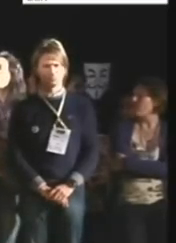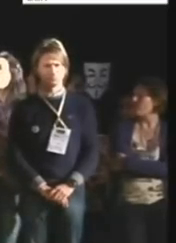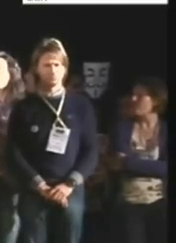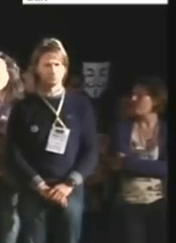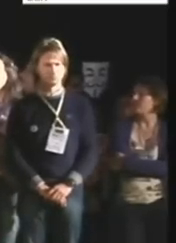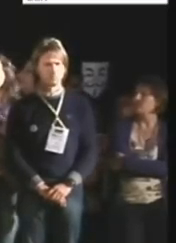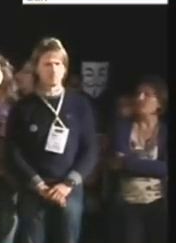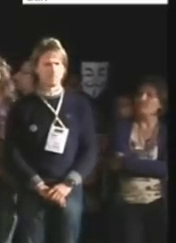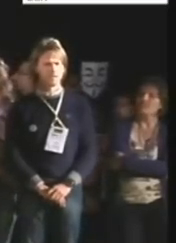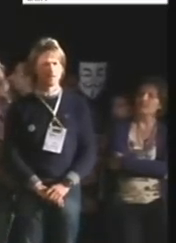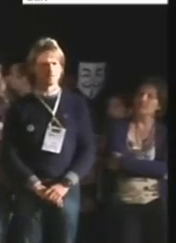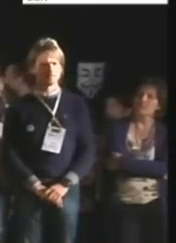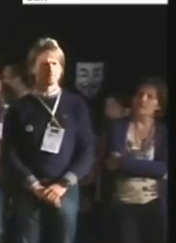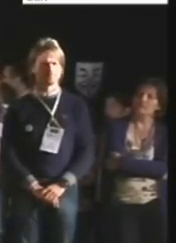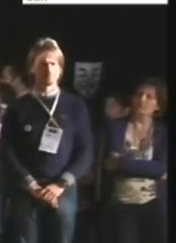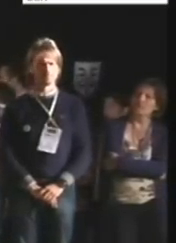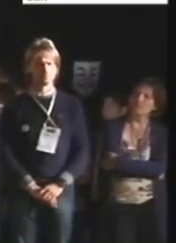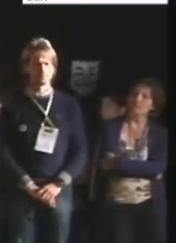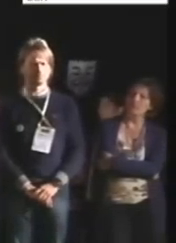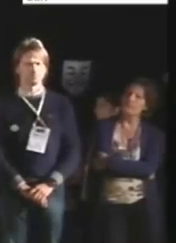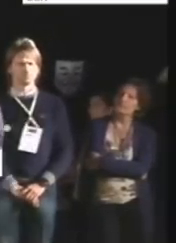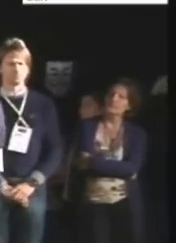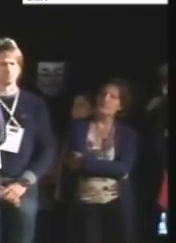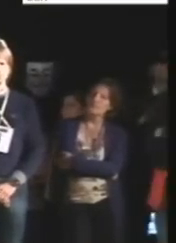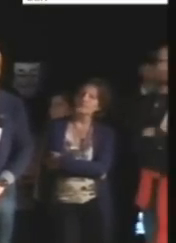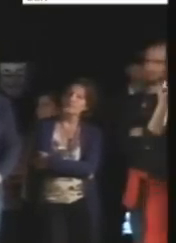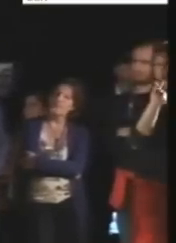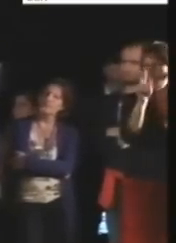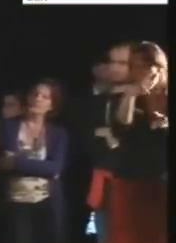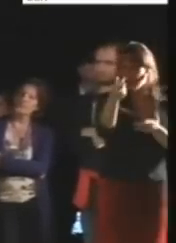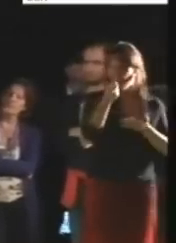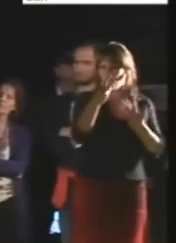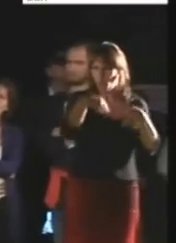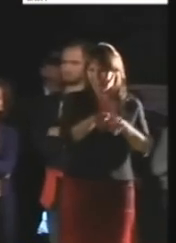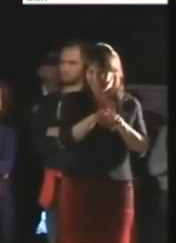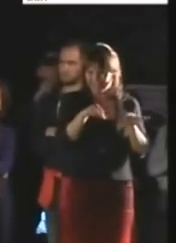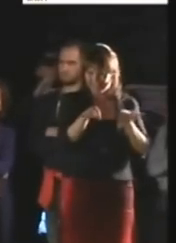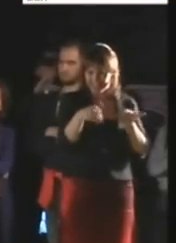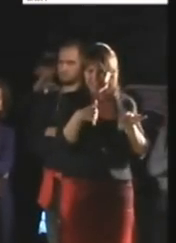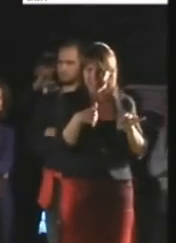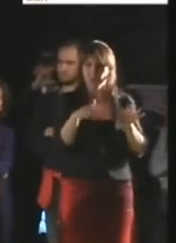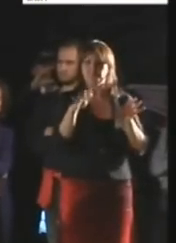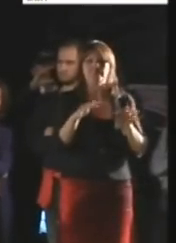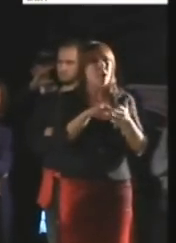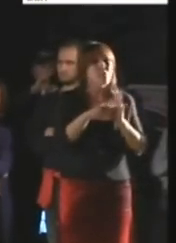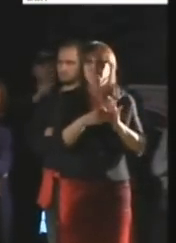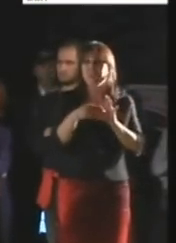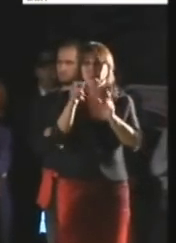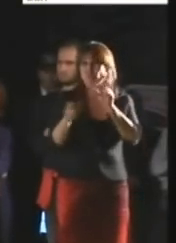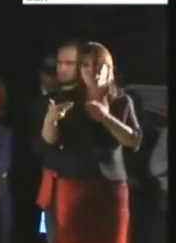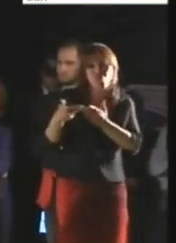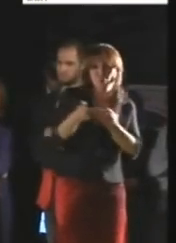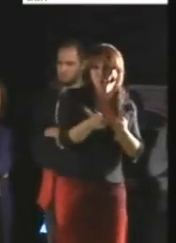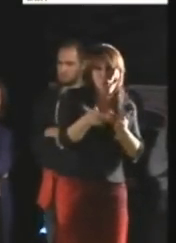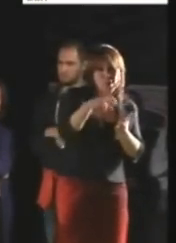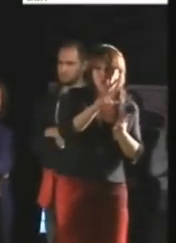una moratoria e 300 milioni di soldi per organizzarci, perché sapevamo benissimo che il problema non sono questi degli sbarchi, sono quelli